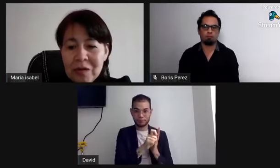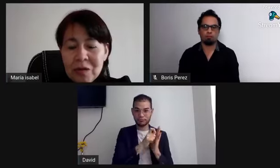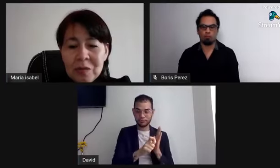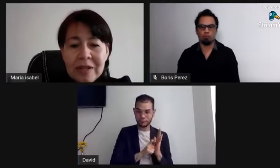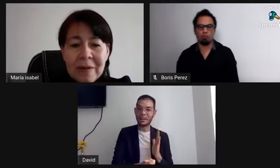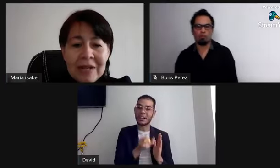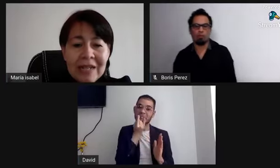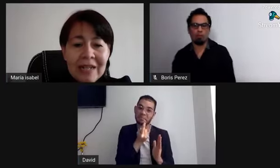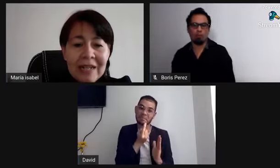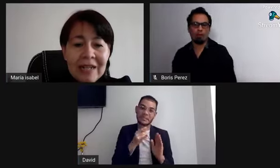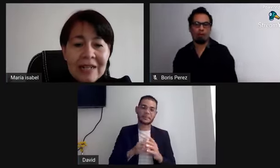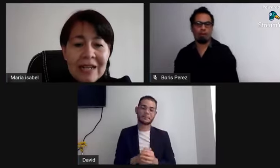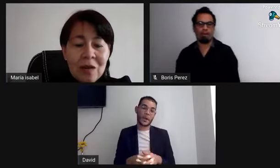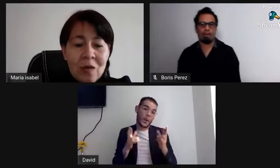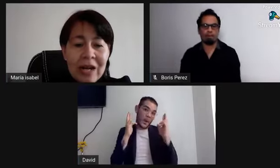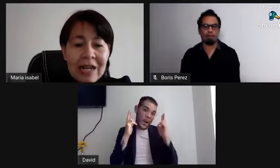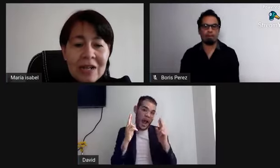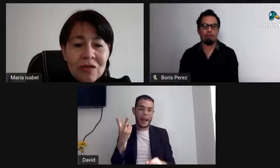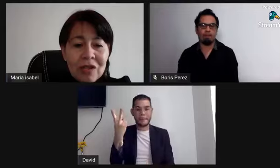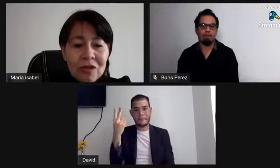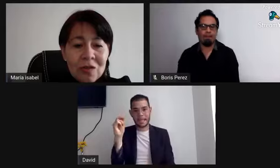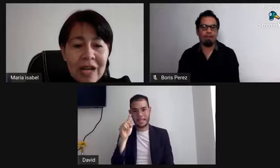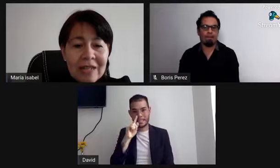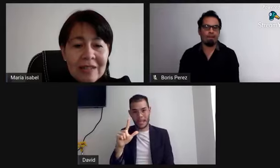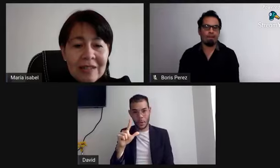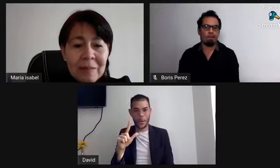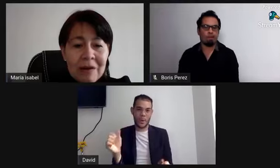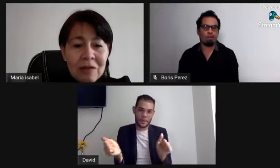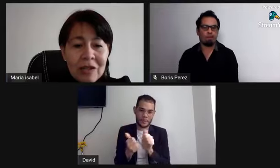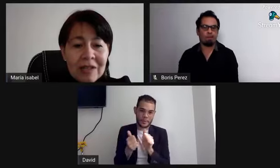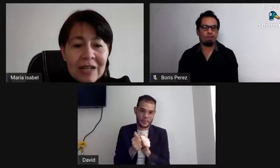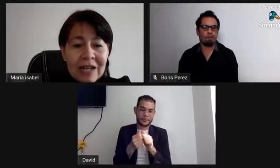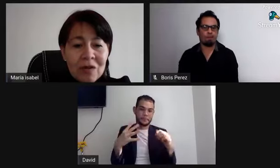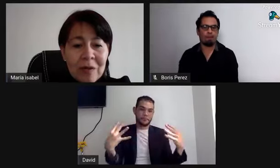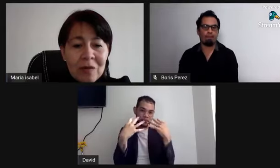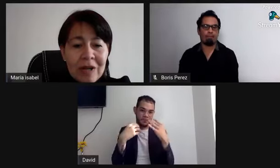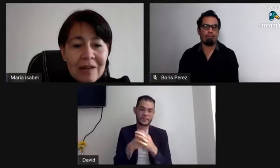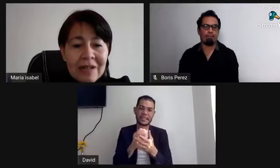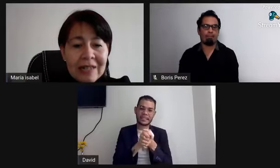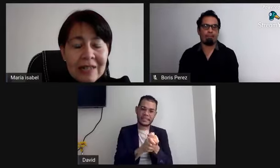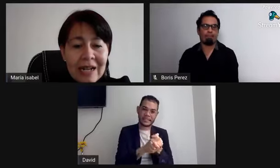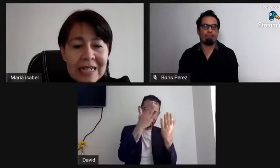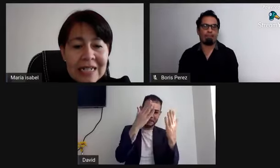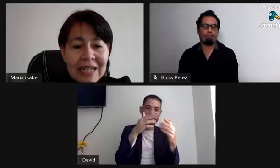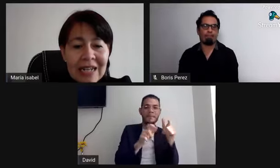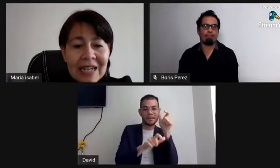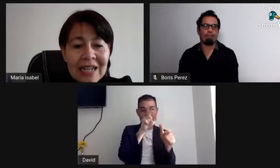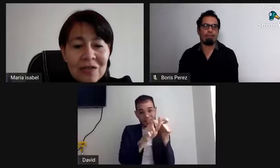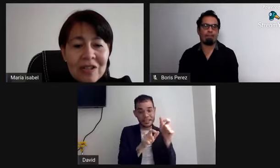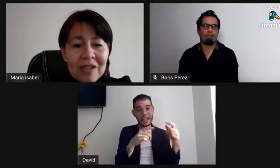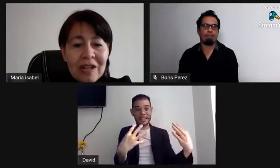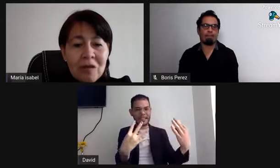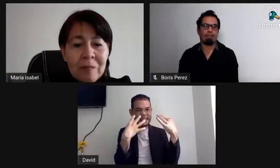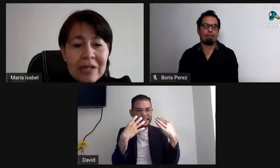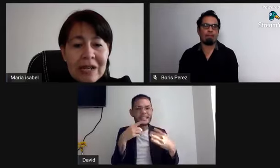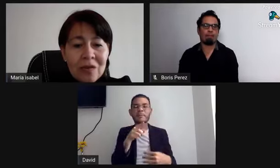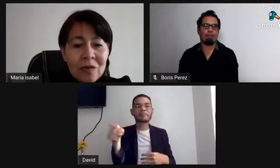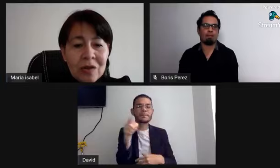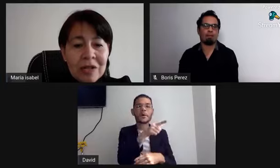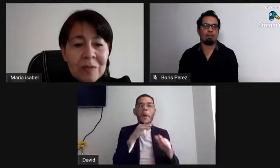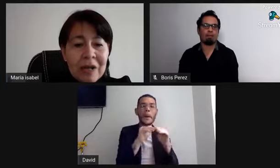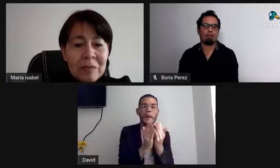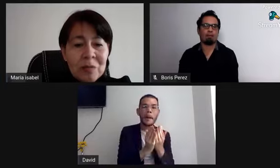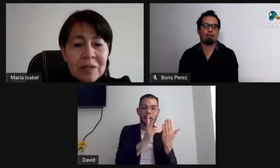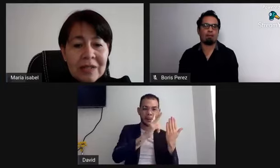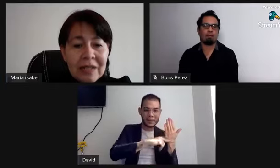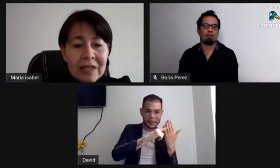junio. Quiero también saludar a los estudiantes de Pablo de Tarso, a Manuela Beltrán, que nos están acompañando